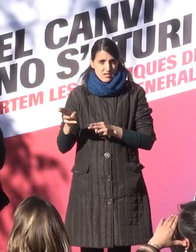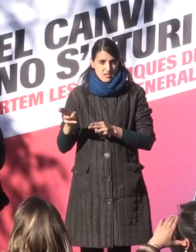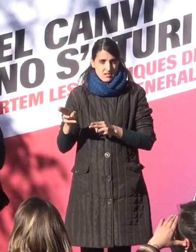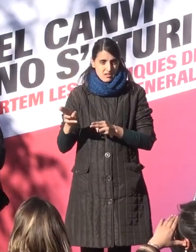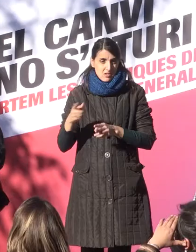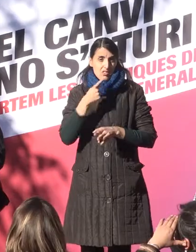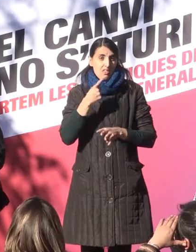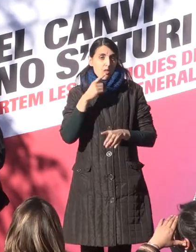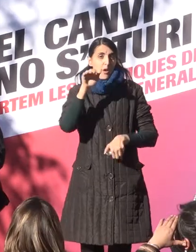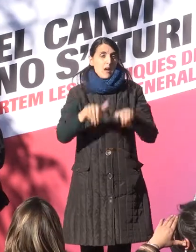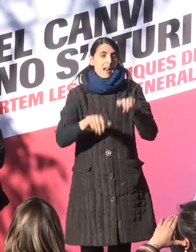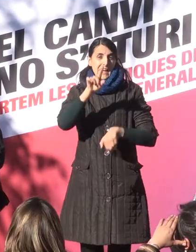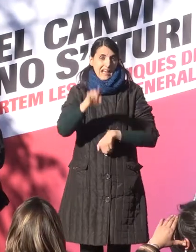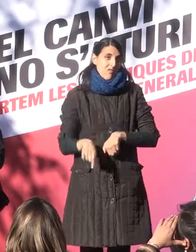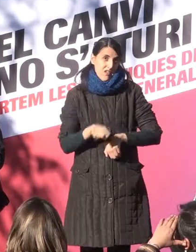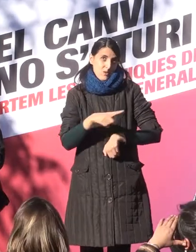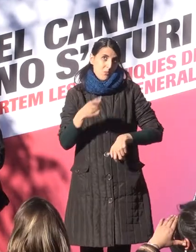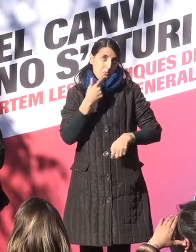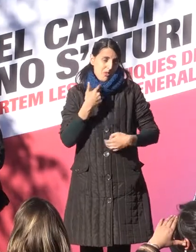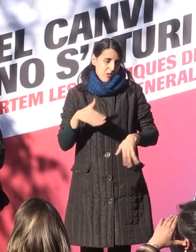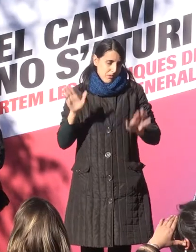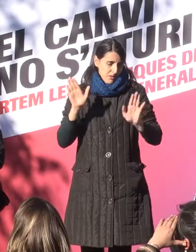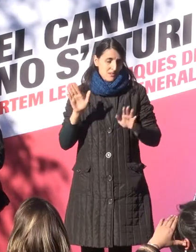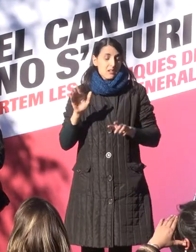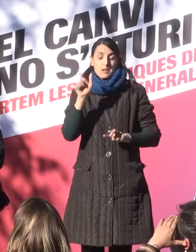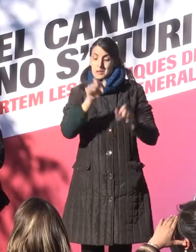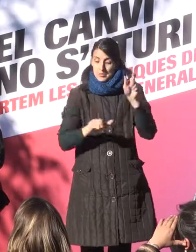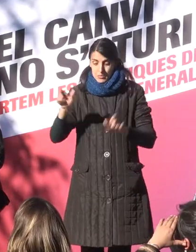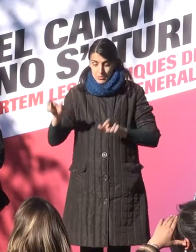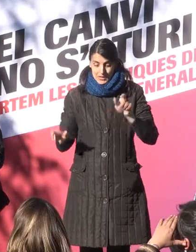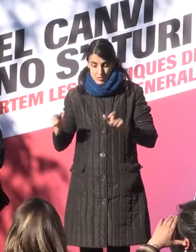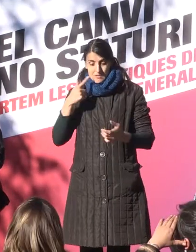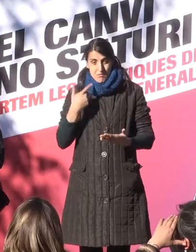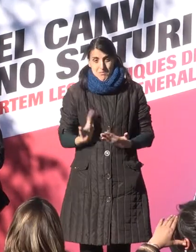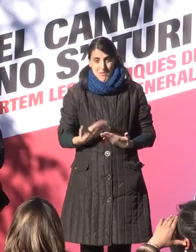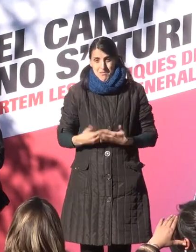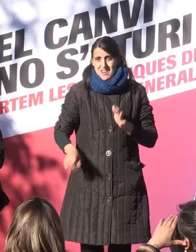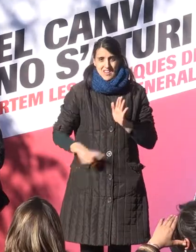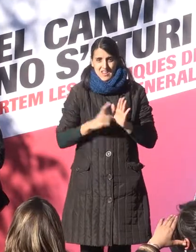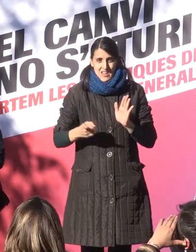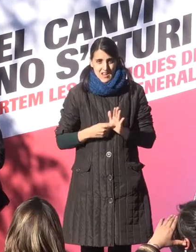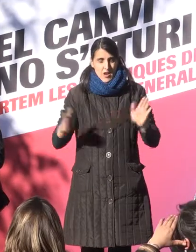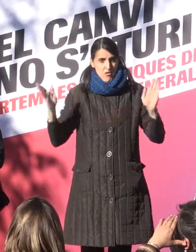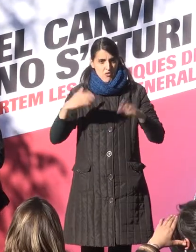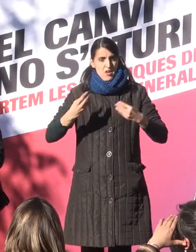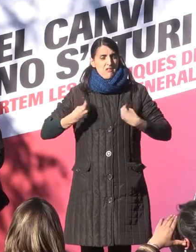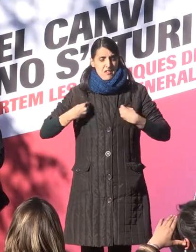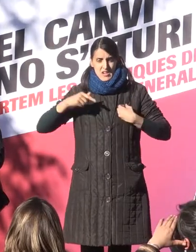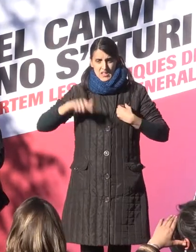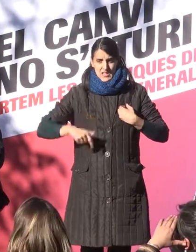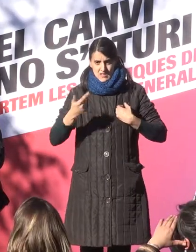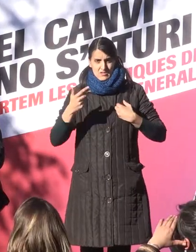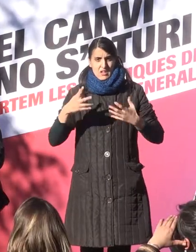pretendía ser un referéndum y en el que las personas que no tenían residencia legal en cataluña aunque vivieran aquí 18 años